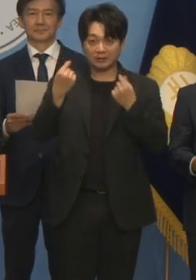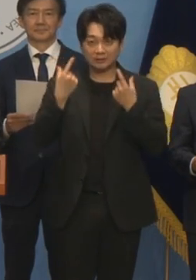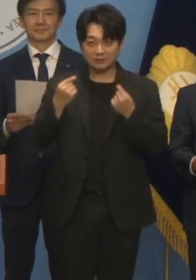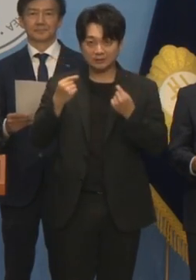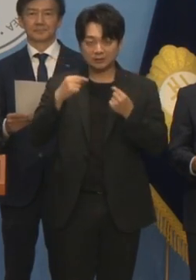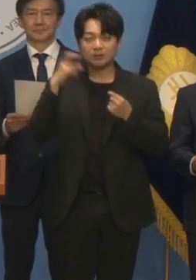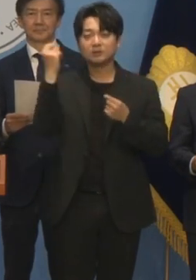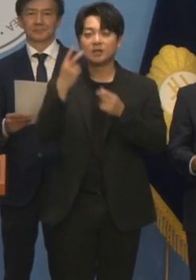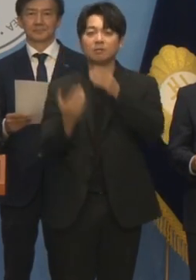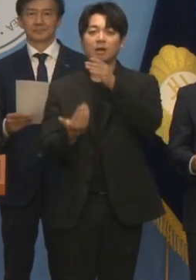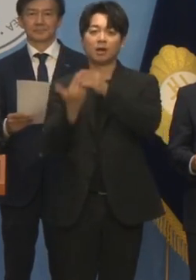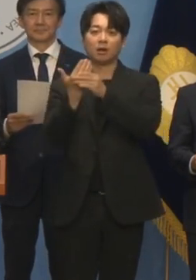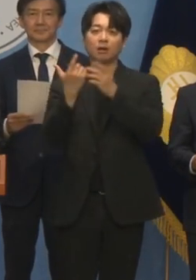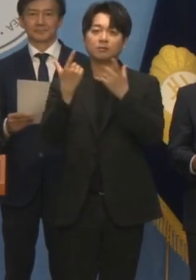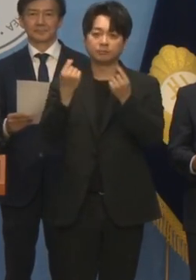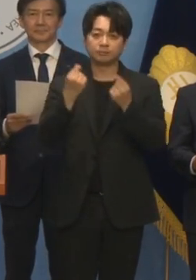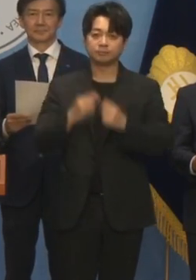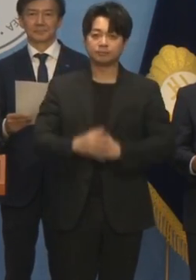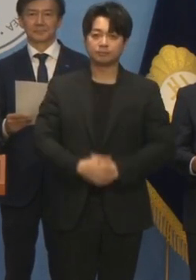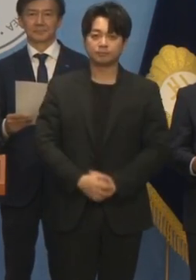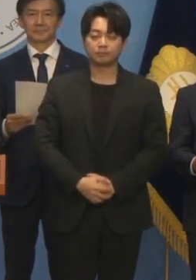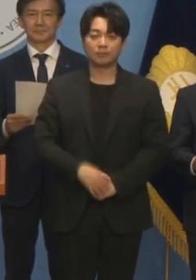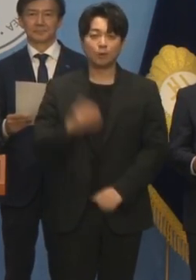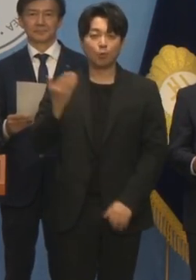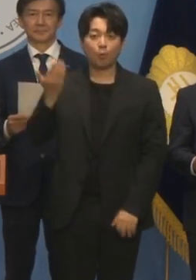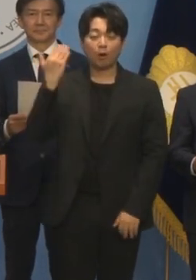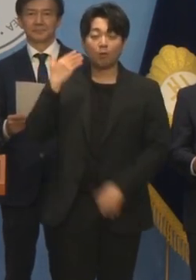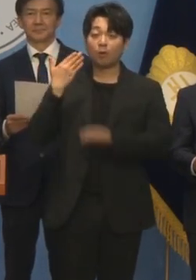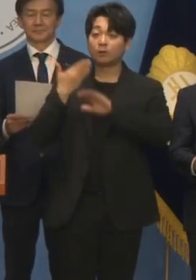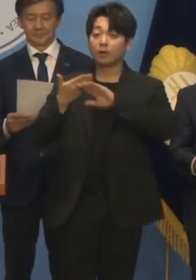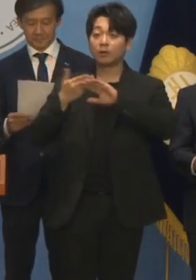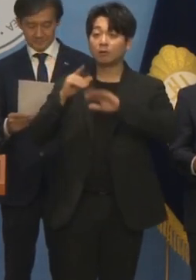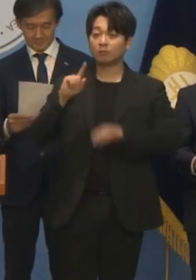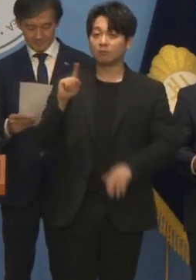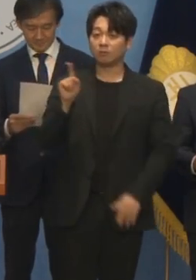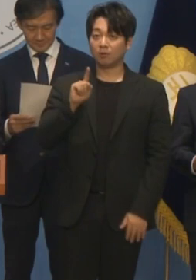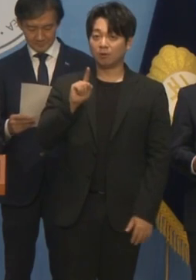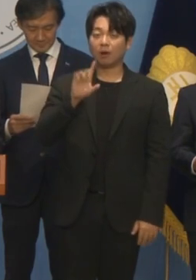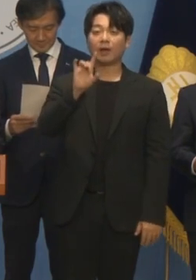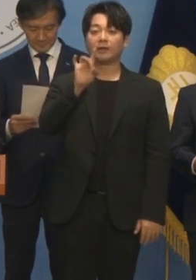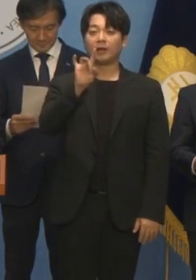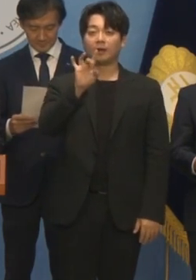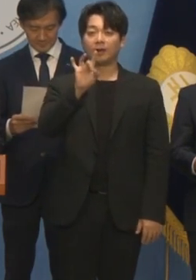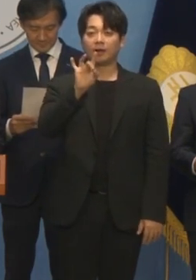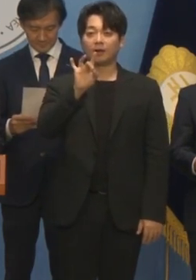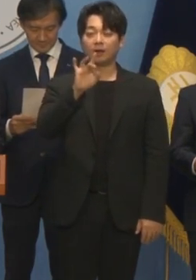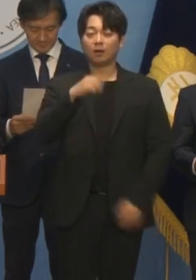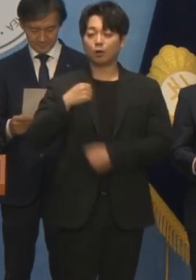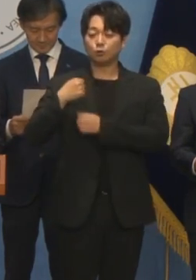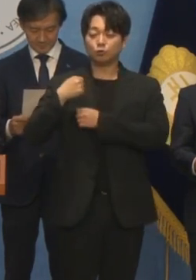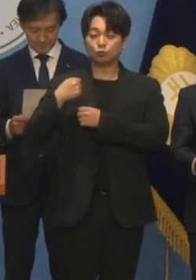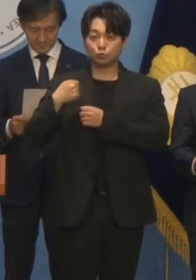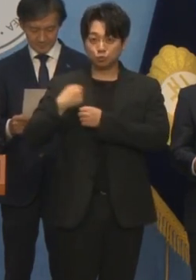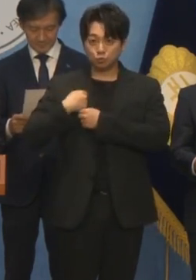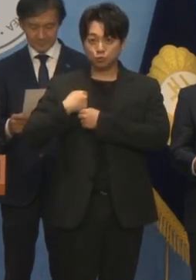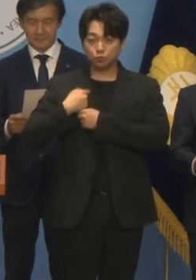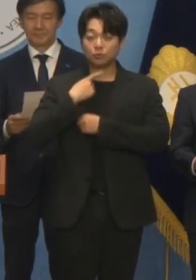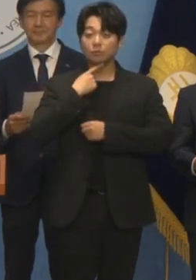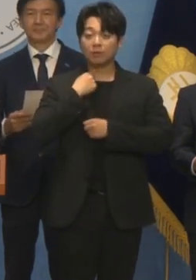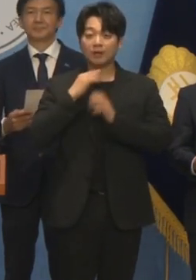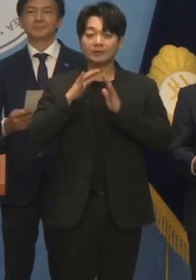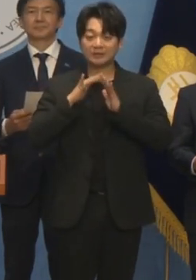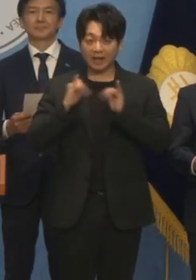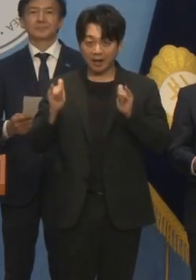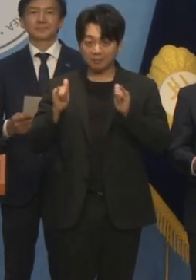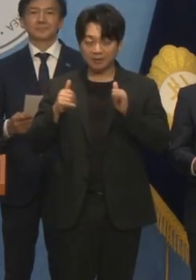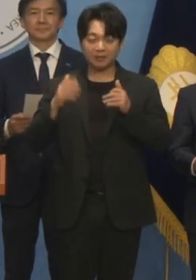것입니다. 과거와 달라진 것은 딱 하나입니다. 군 출신이 억압하느냐,